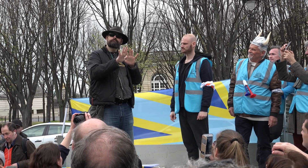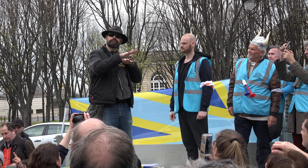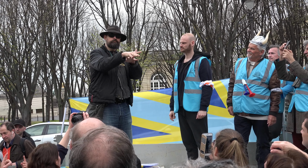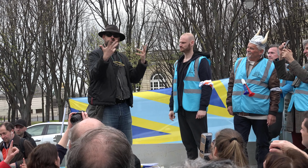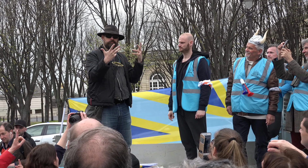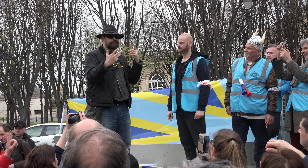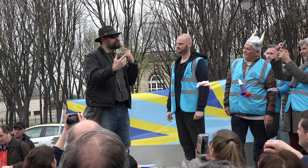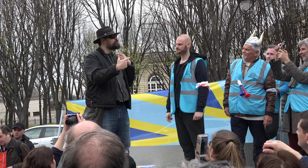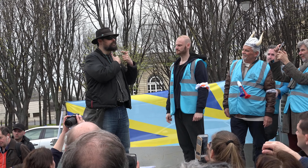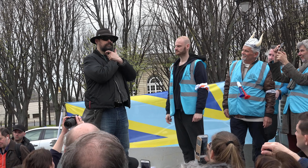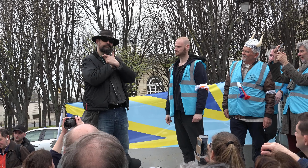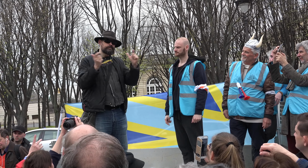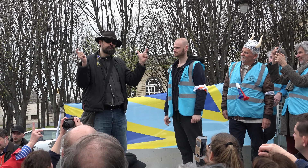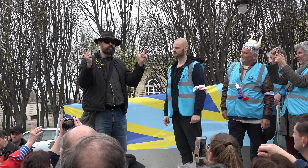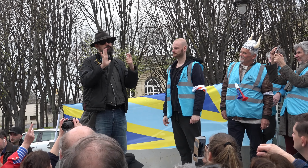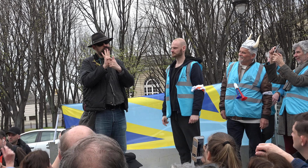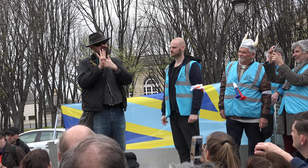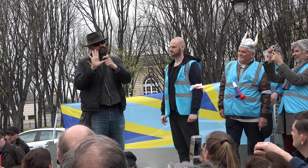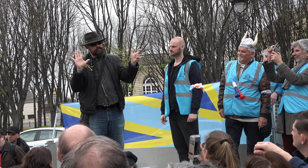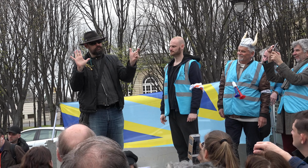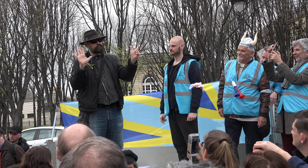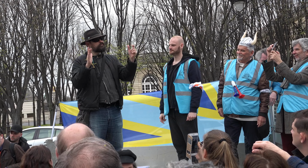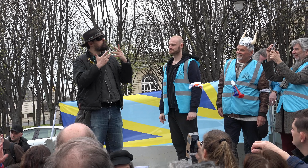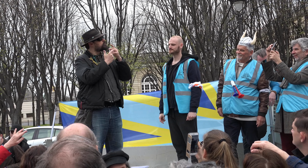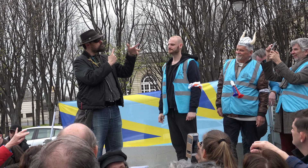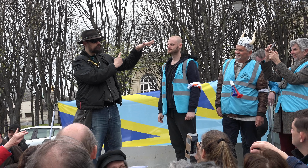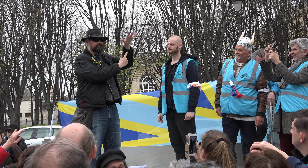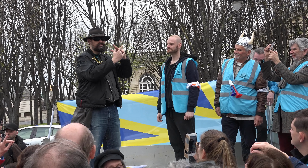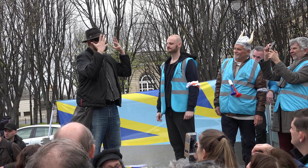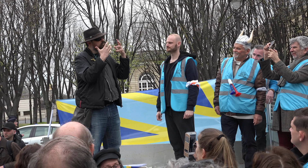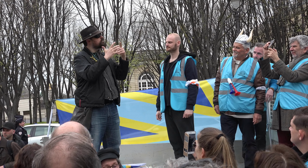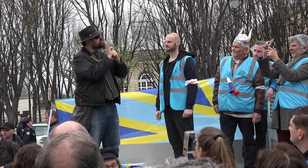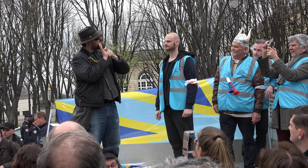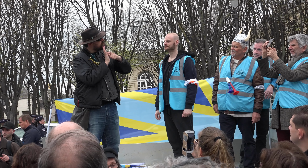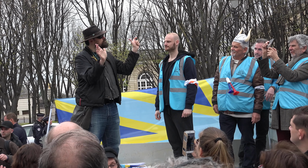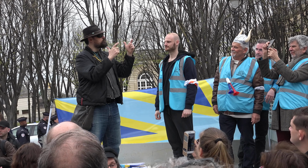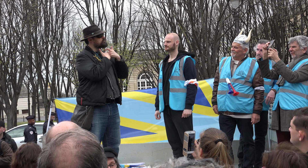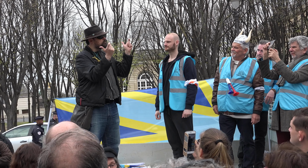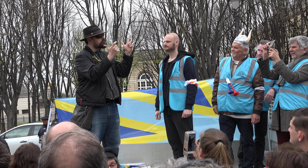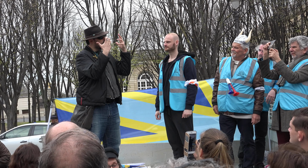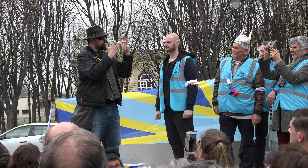Voilà, l'objectif aujourd'hui de cette manifestation, c'est de pouvoir exprimer notre volonté de que